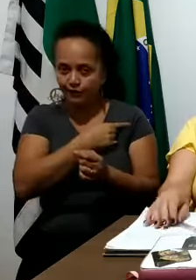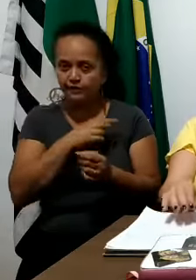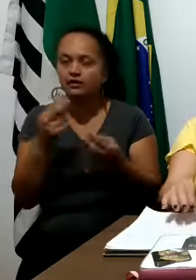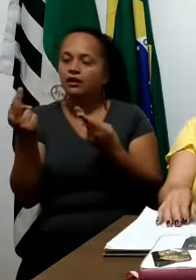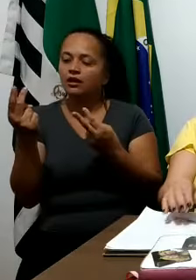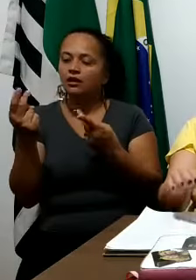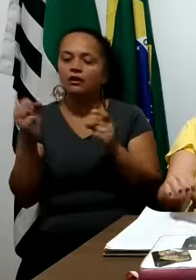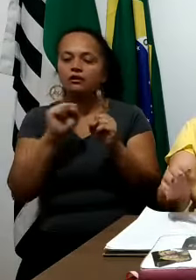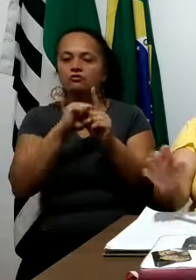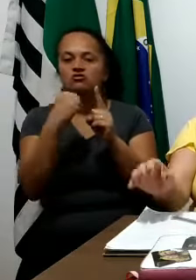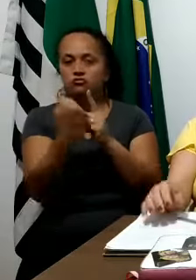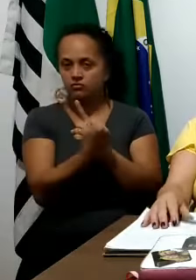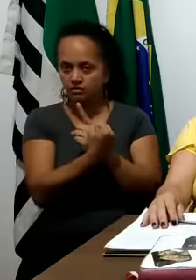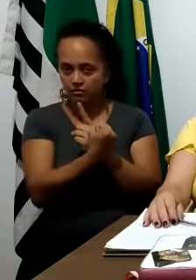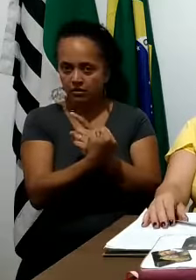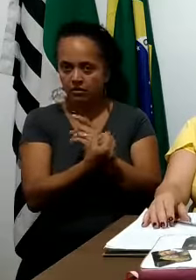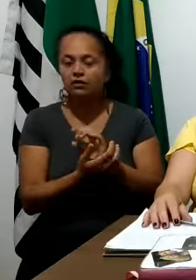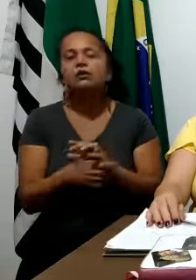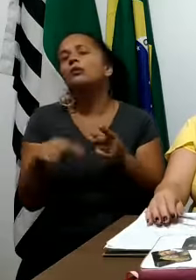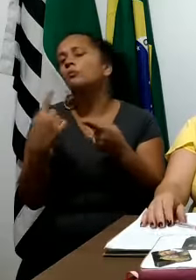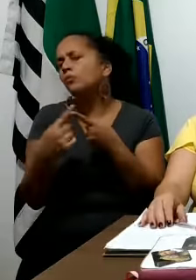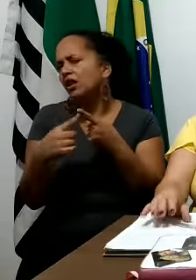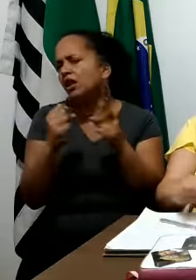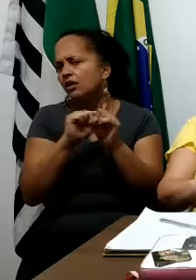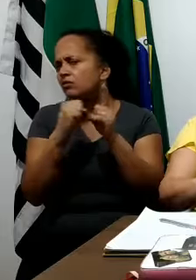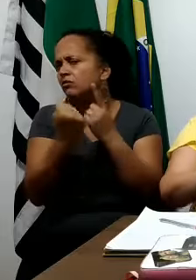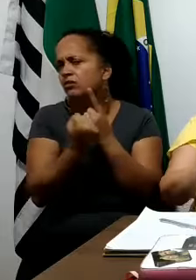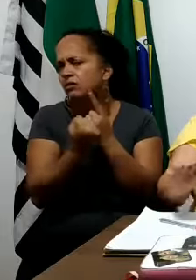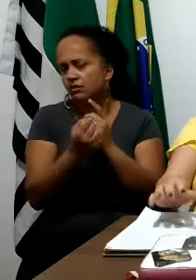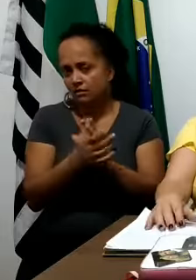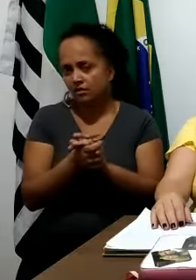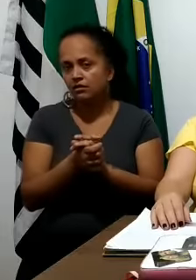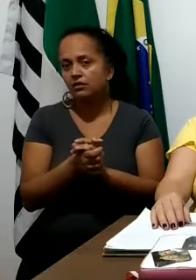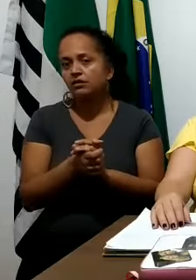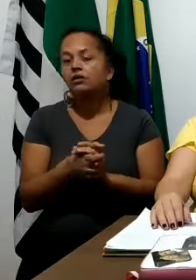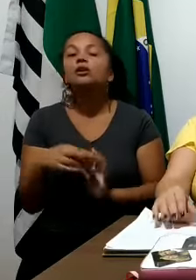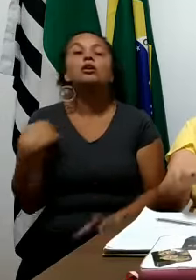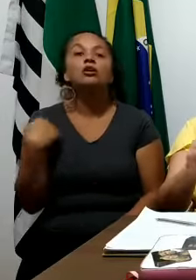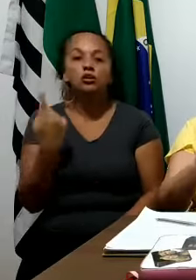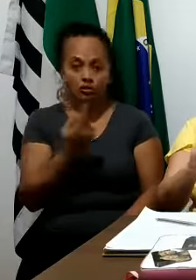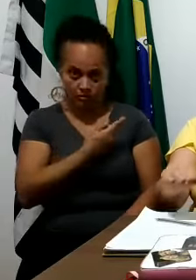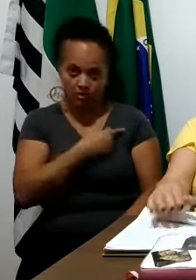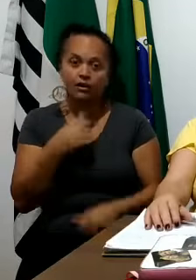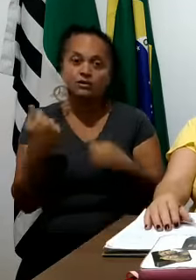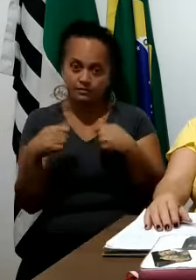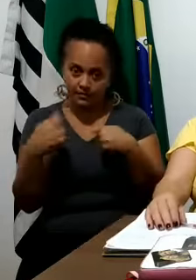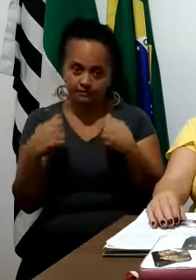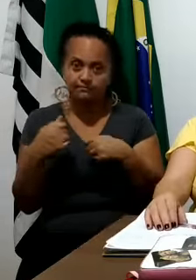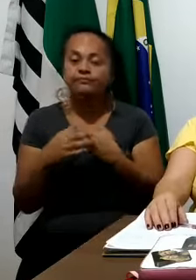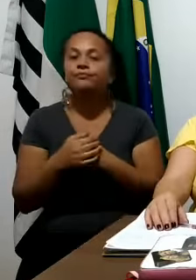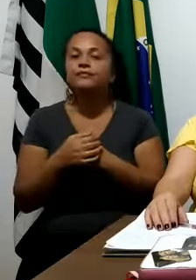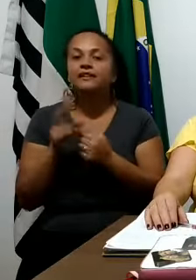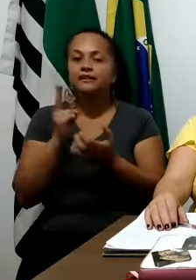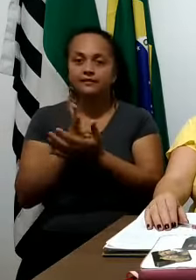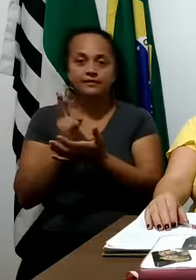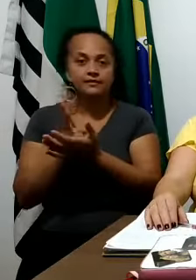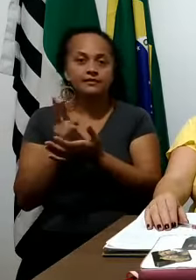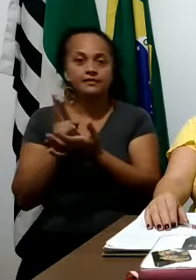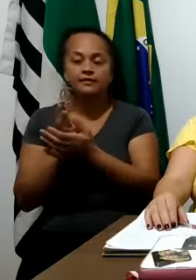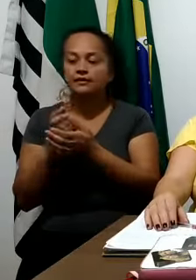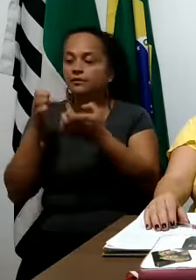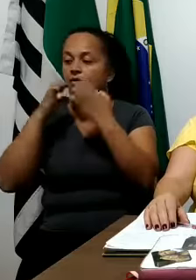sair, o seu filho, eu, você, porque a gente não está pregando hoje só para os filhos, mas para nós também. Porque a